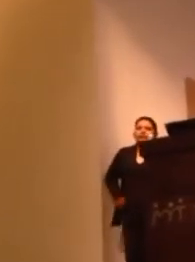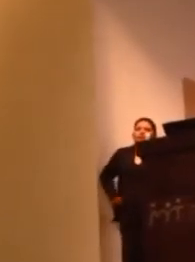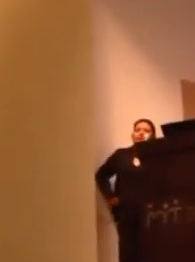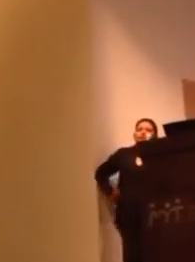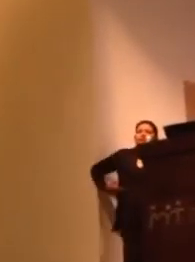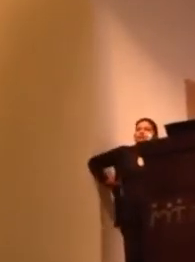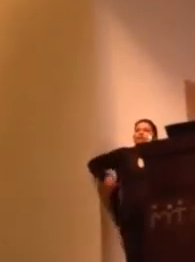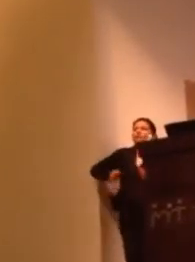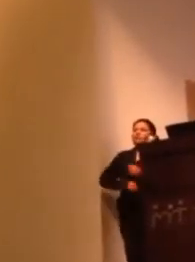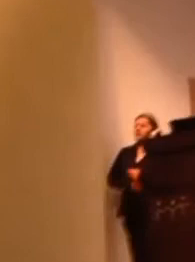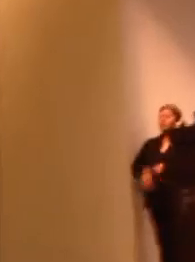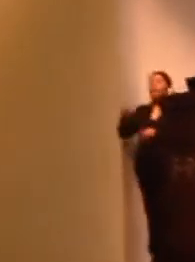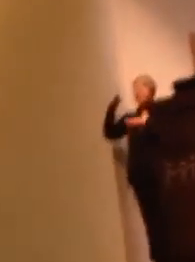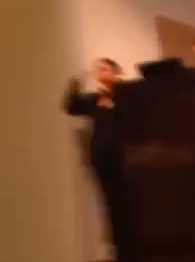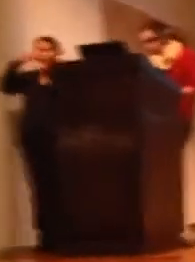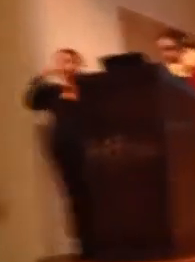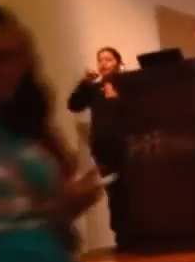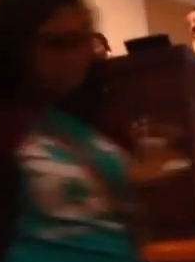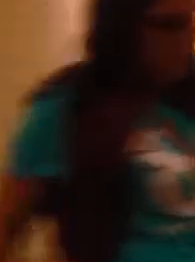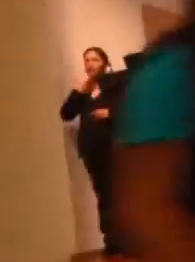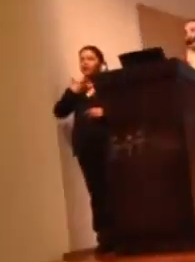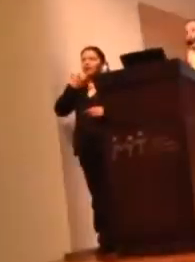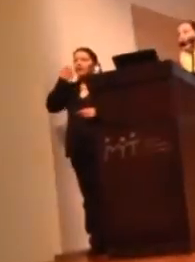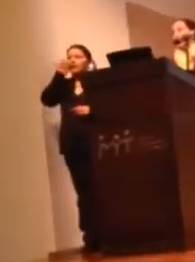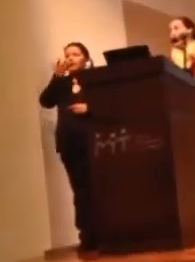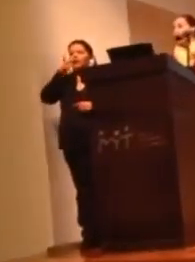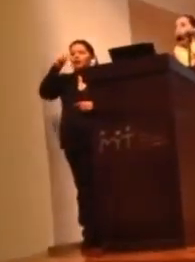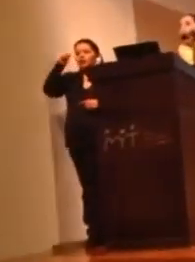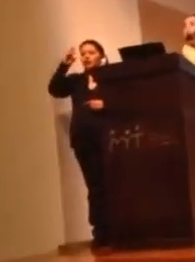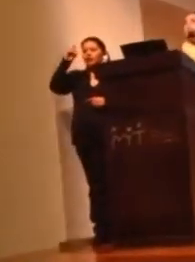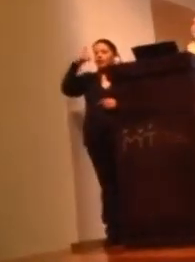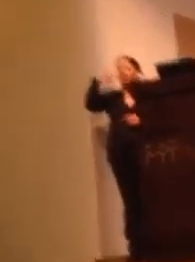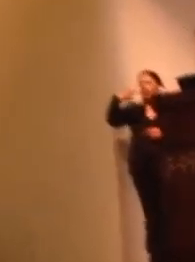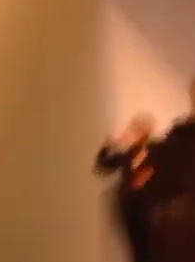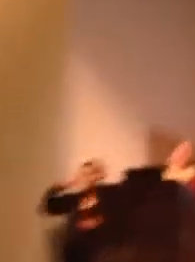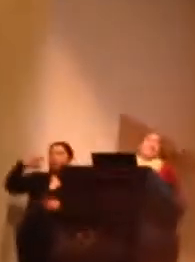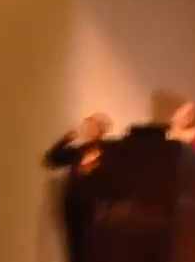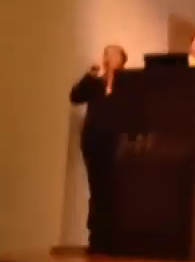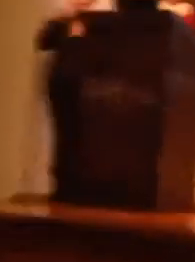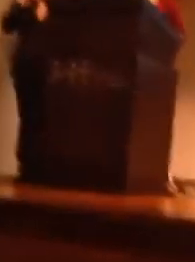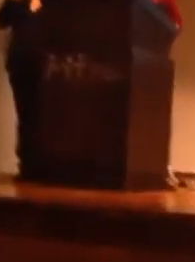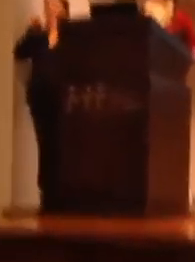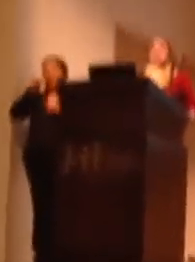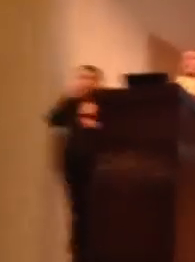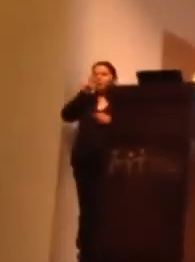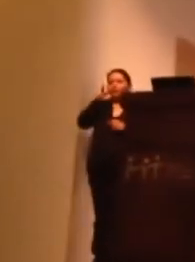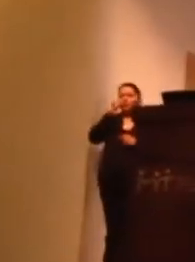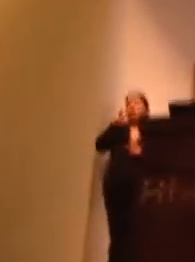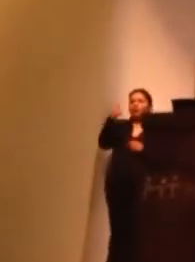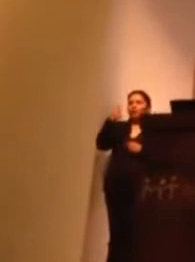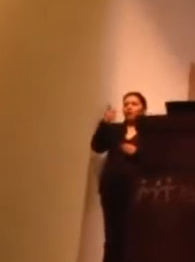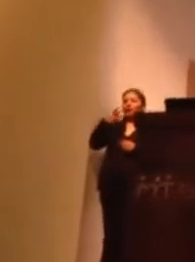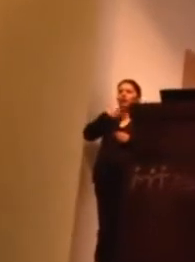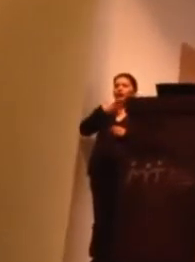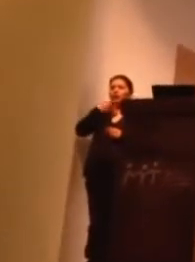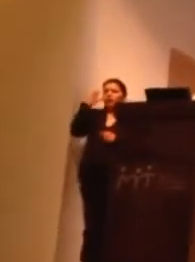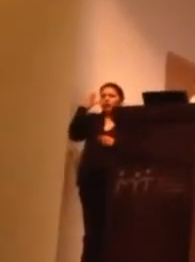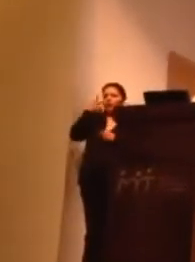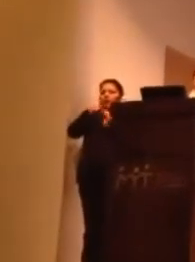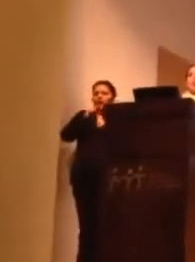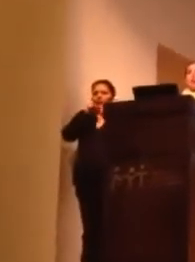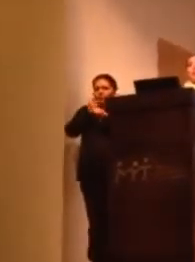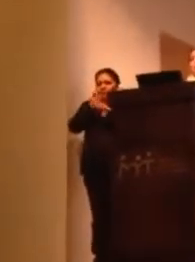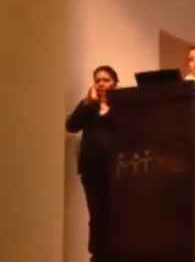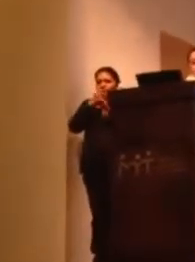si queremos definir exactamente qué es el trastorno por déficit de atención, vamos a ver que hay tres cosas que la